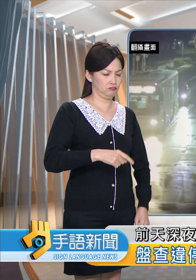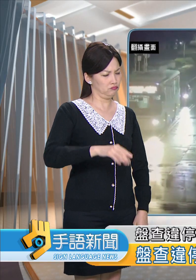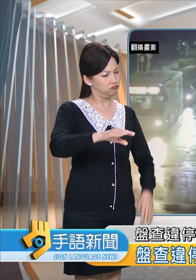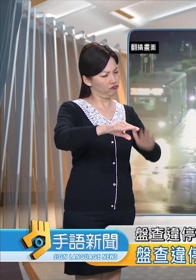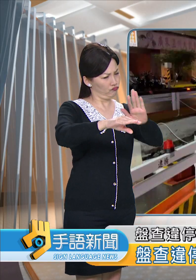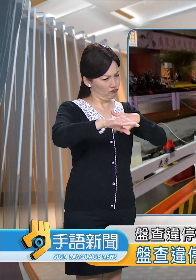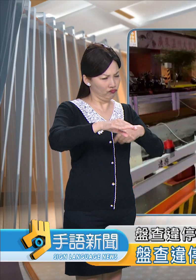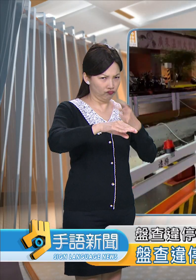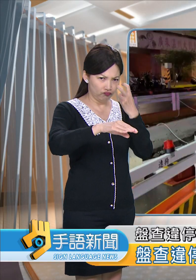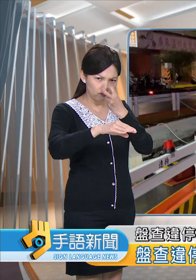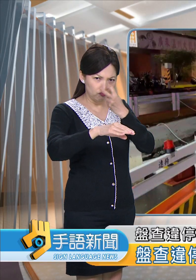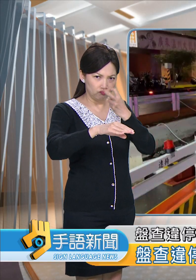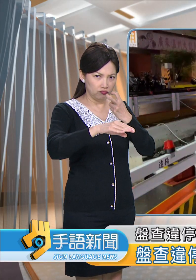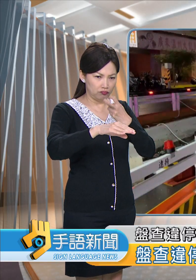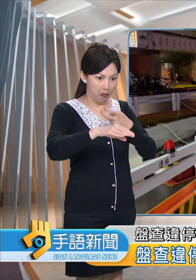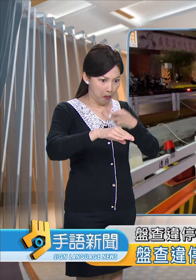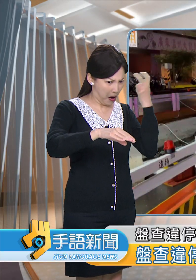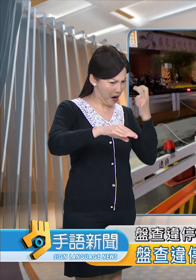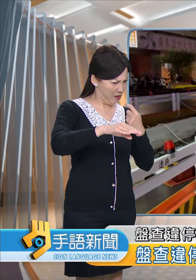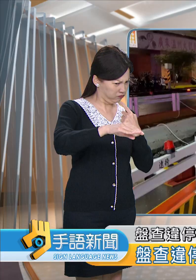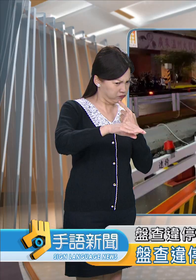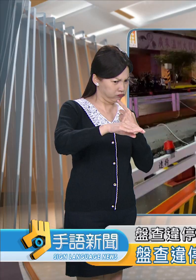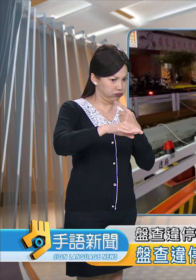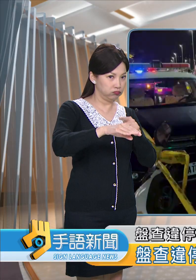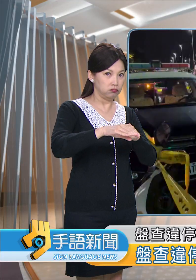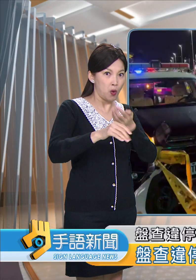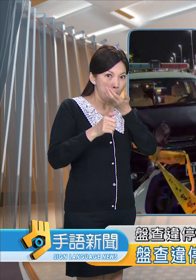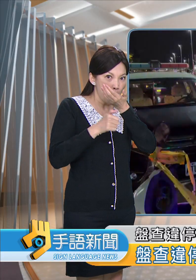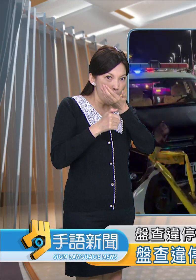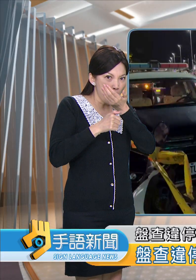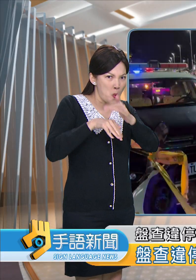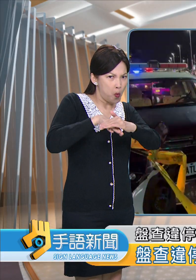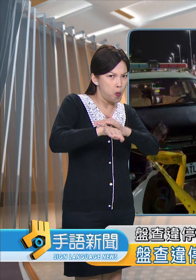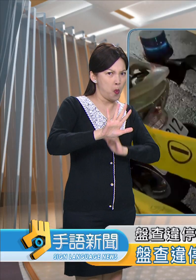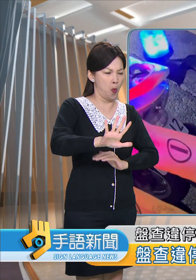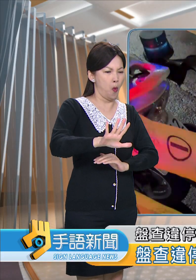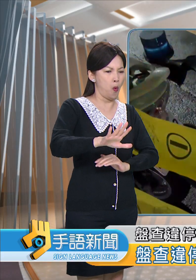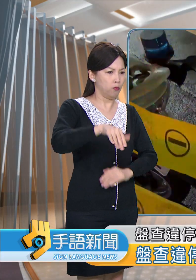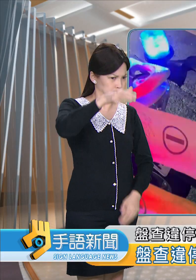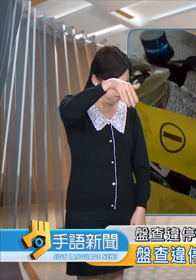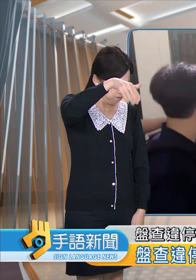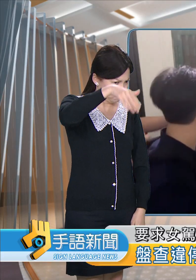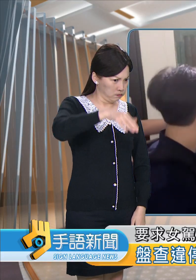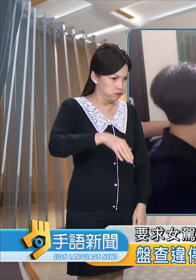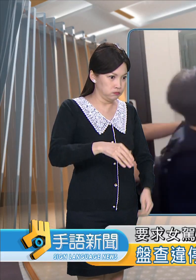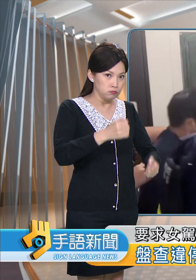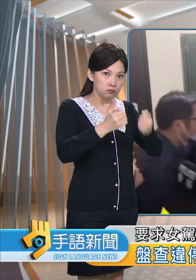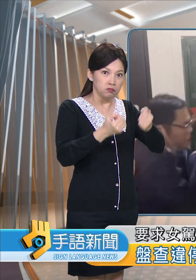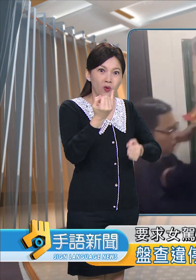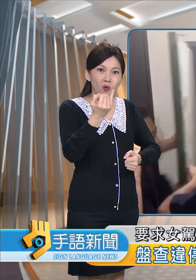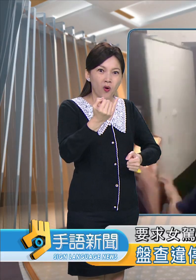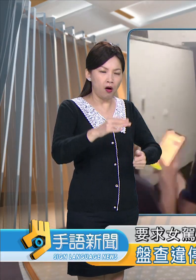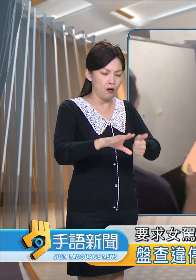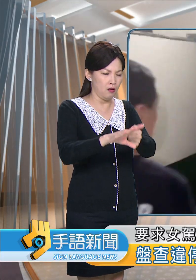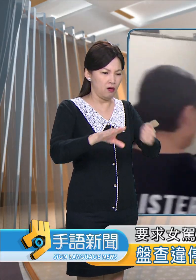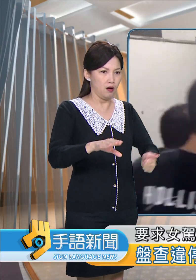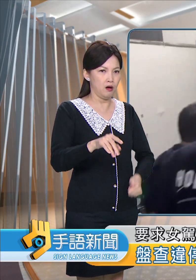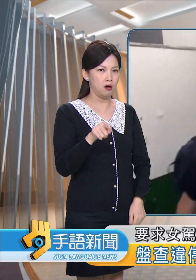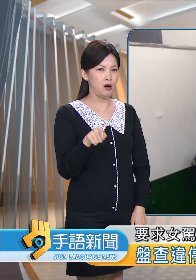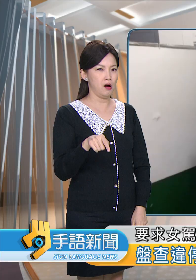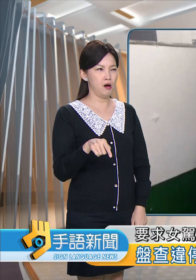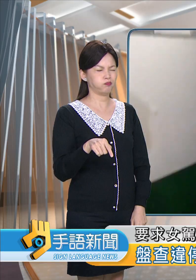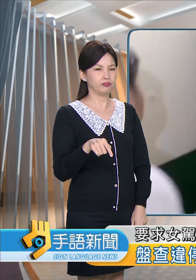兴盘查违停车辆，发现车内疑似有毒品，要求女驾驶下